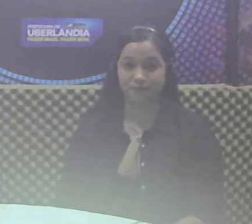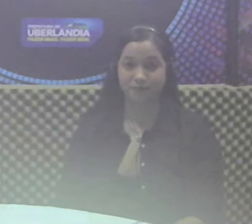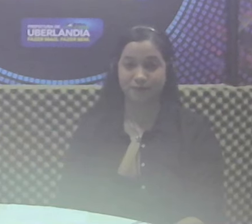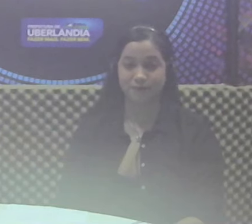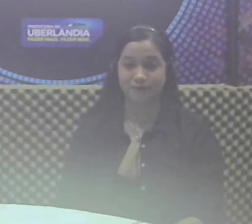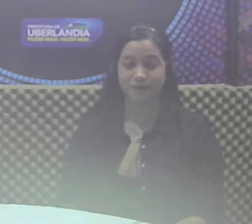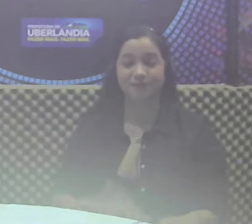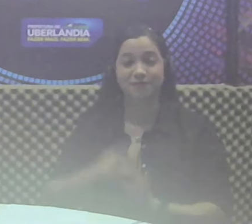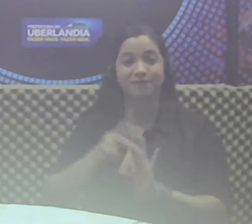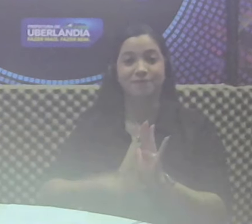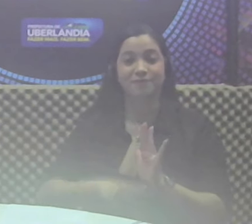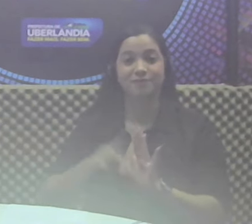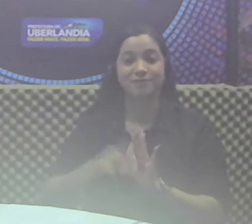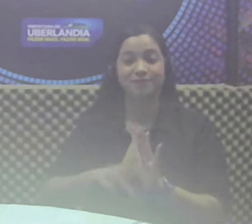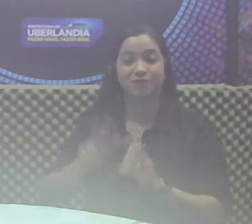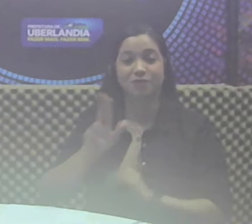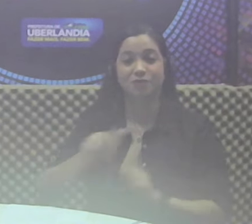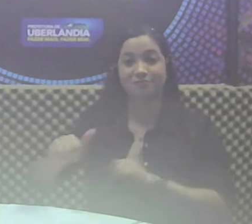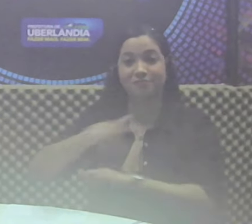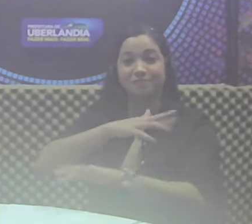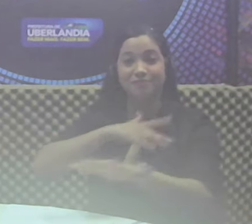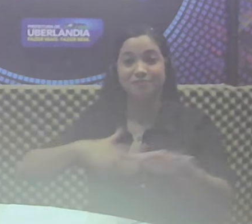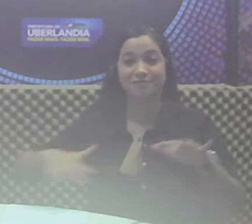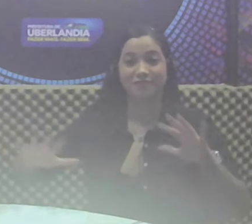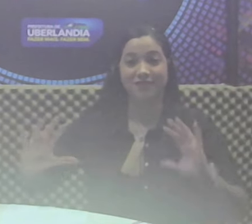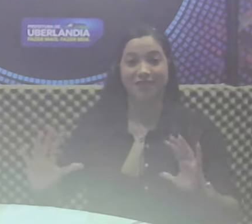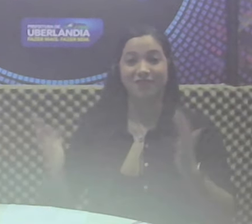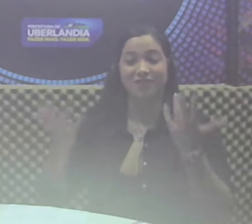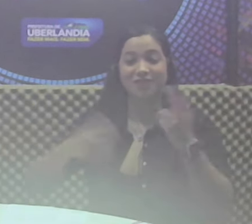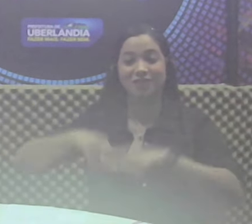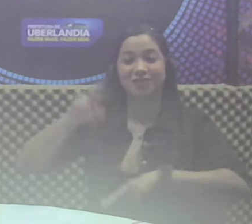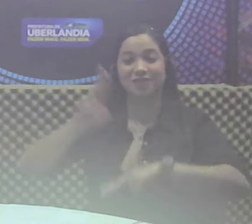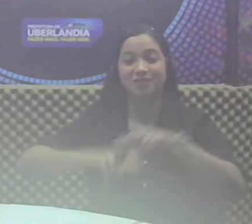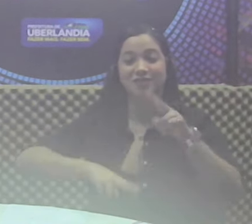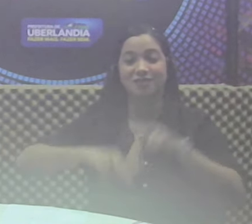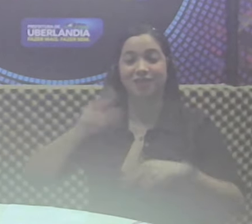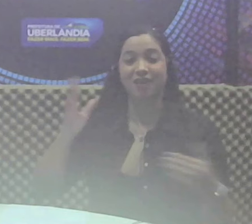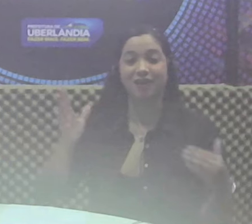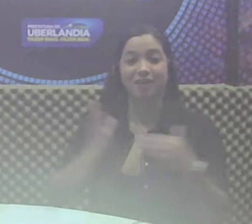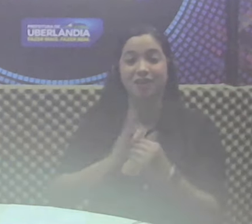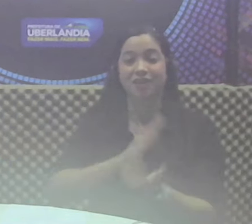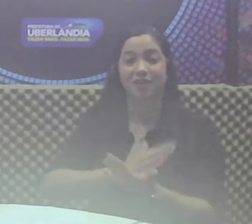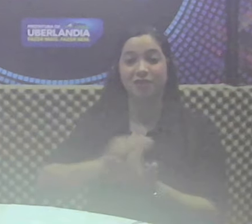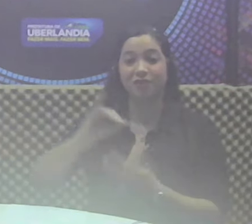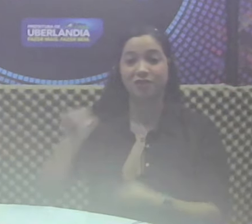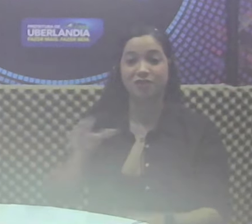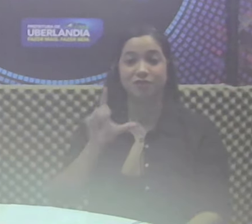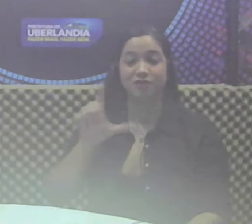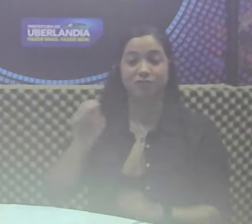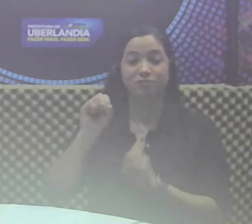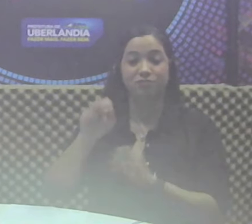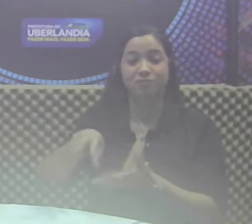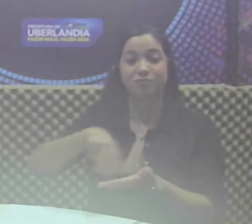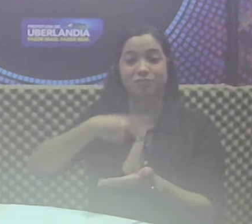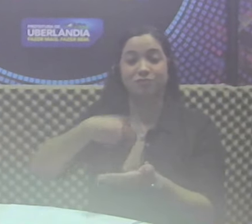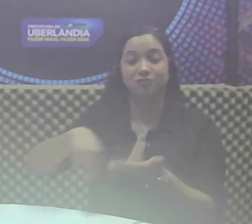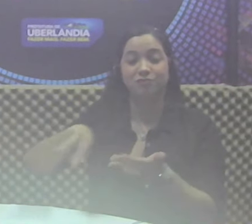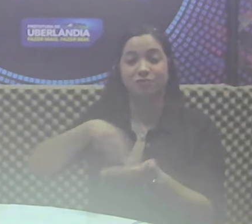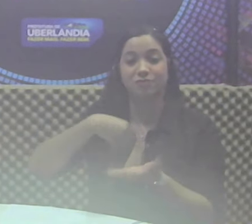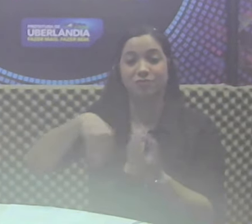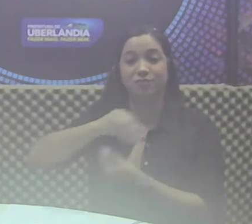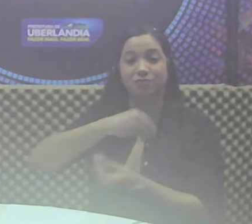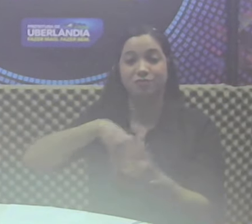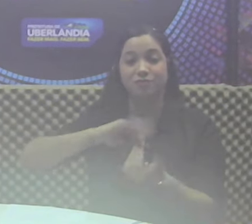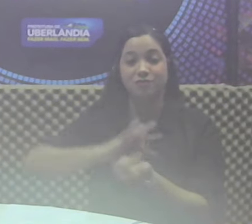O projeto Agita Uberlândia está em ritmo de festa junina. Até o início de julho, as aulas de Mix Dance, promovidas por meio da